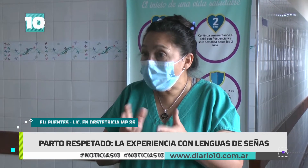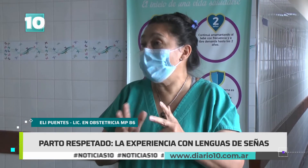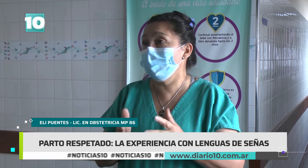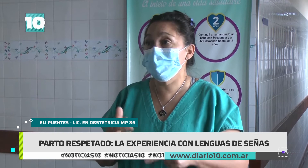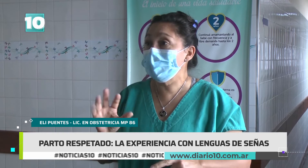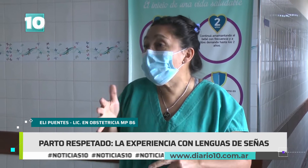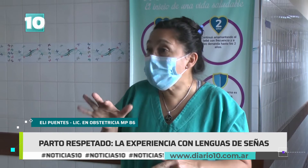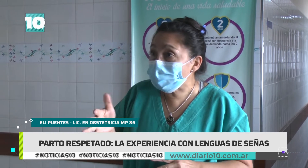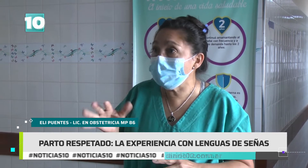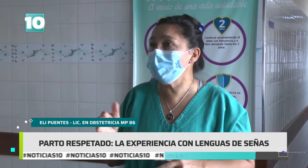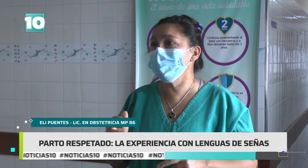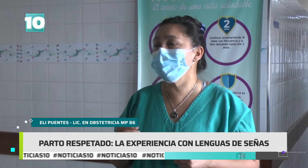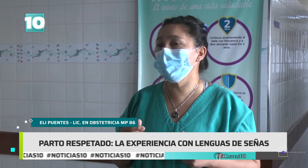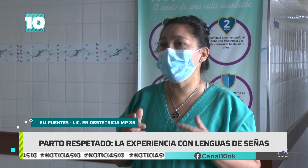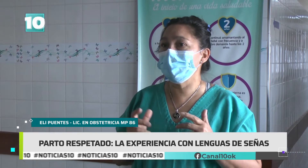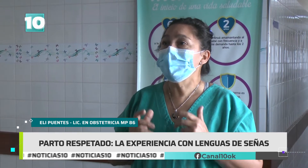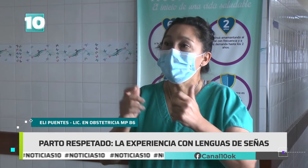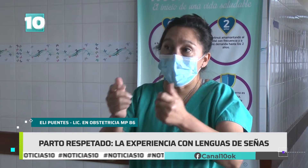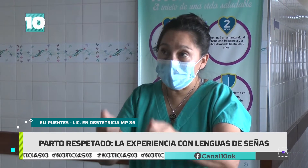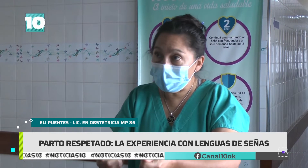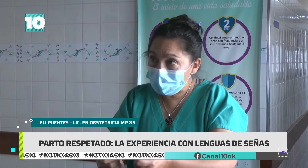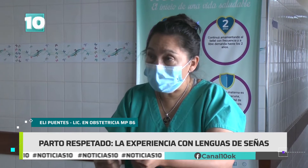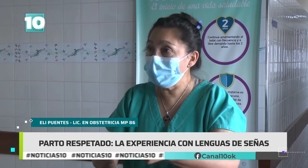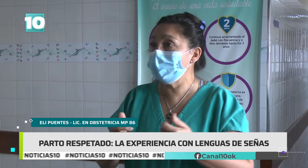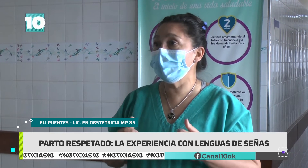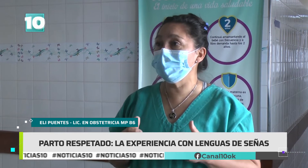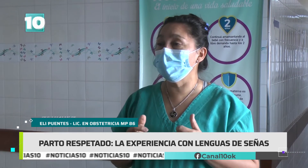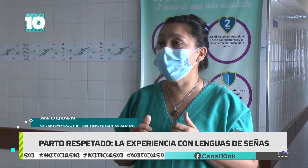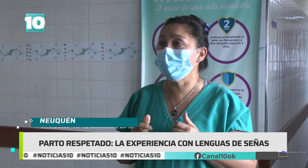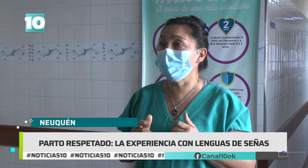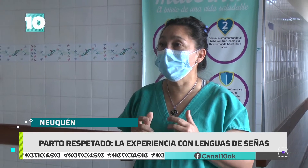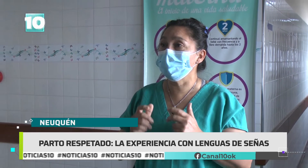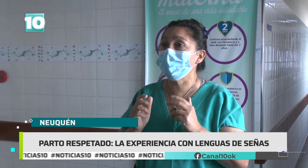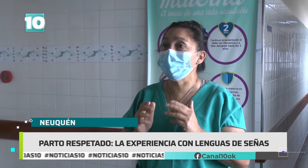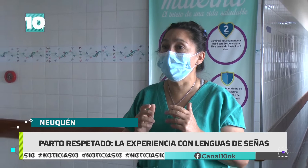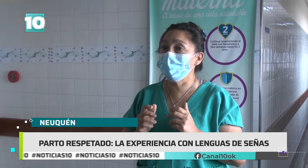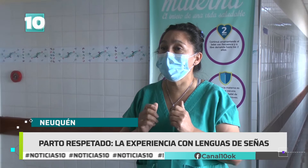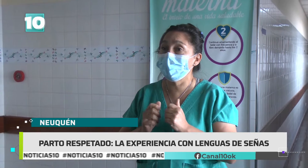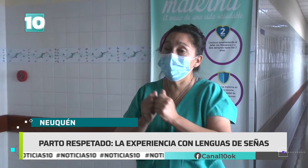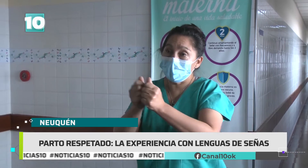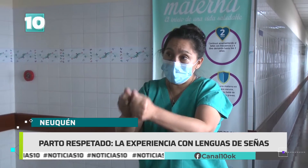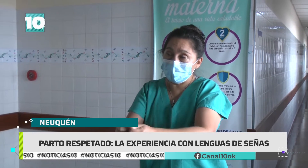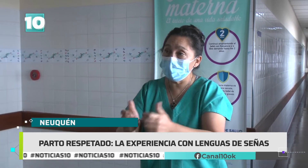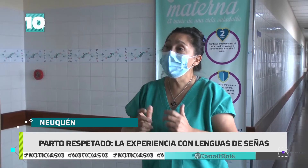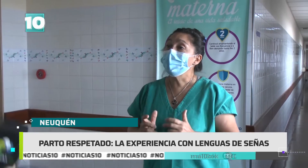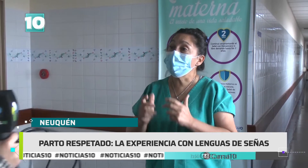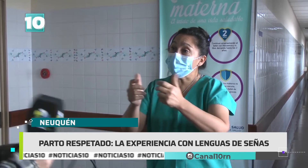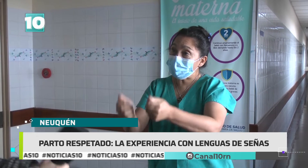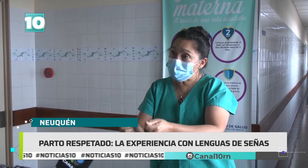fundamental porque era la intérprete. Entonces nosotros no somos intérpretes, aclaro. Estamos estudiando, estamos aprendiendo